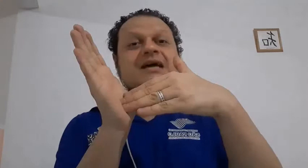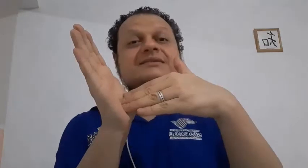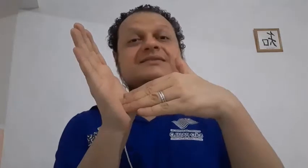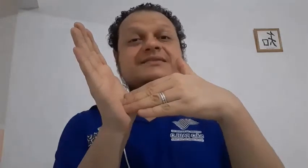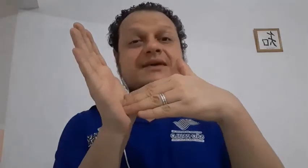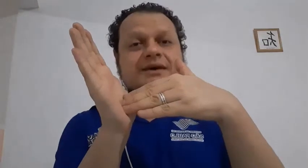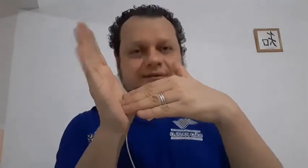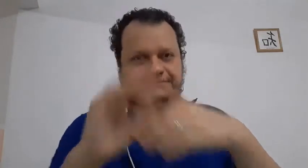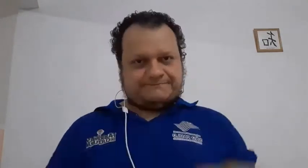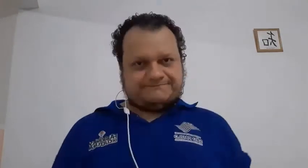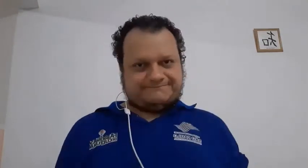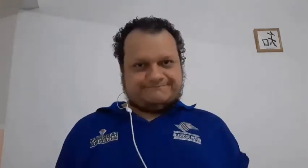Z.